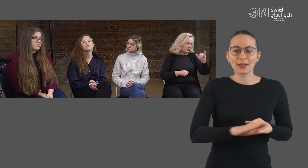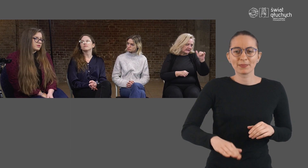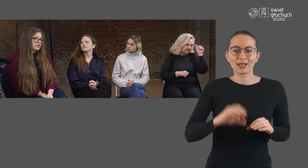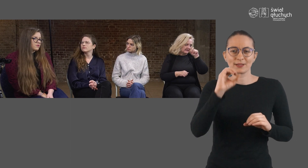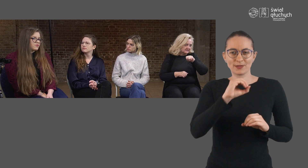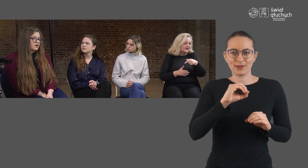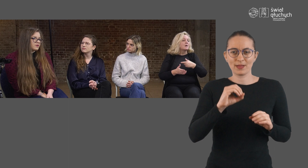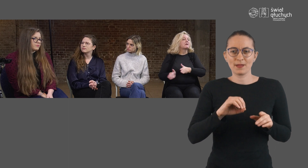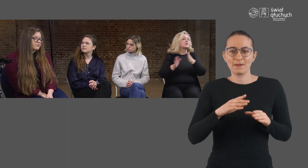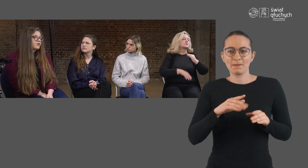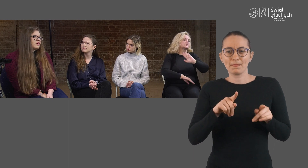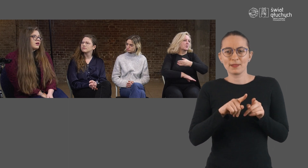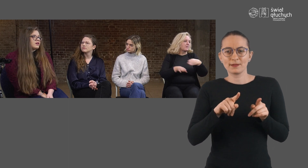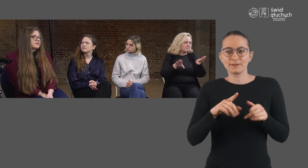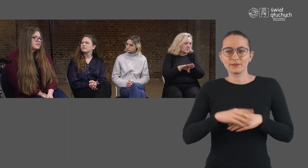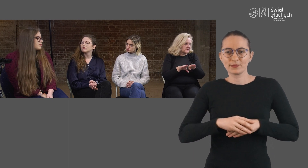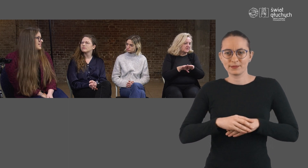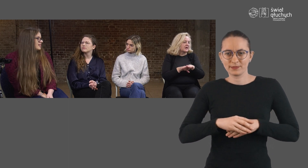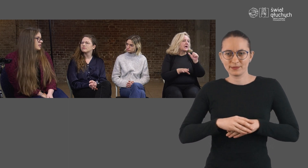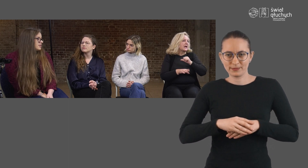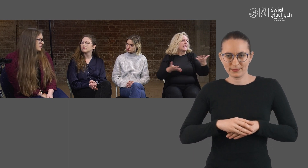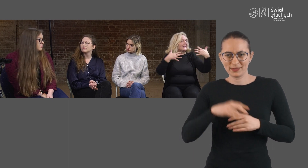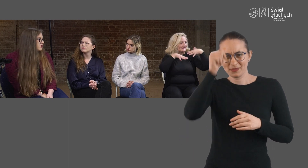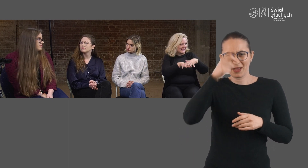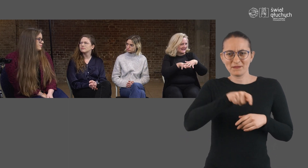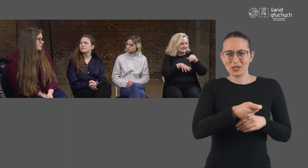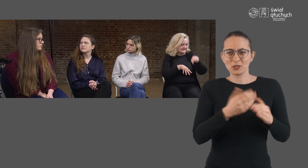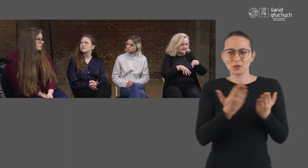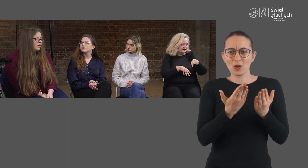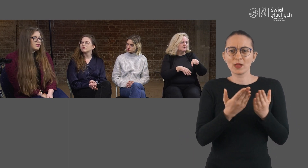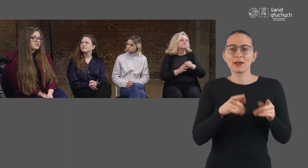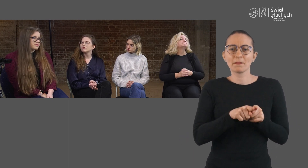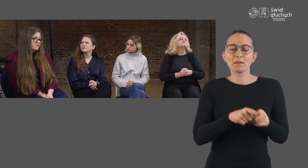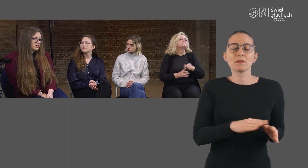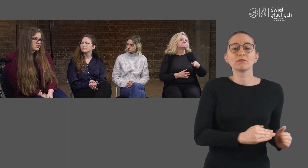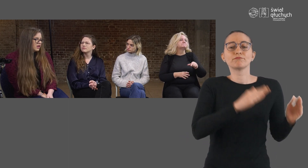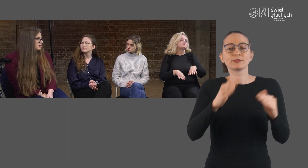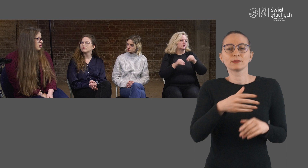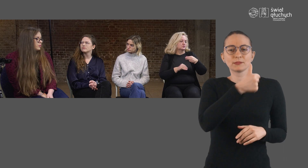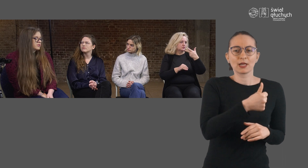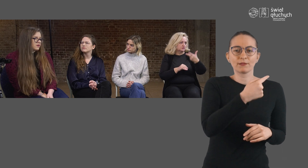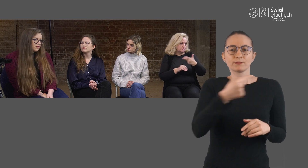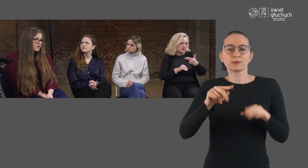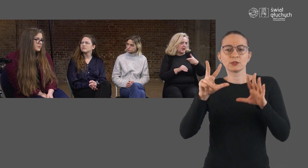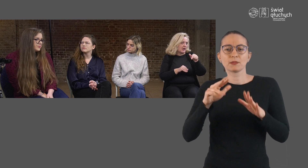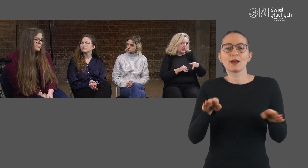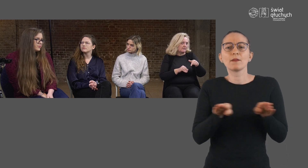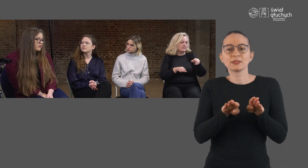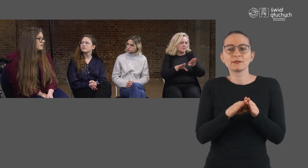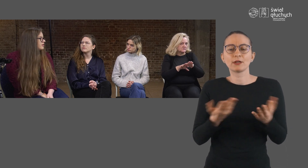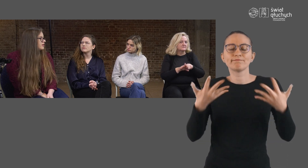Następnie szkoła podstawowa z klasami integracyjnymi przez pierwsze 3 lata szkoły